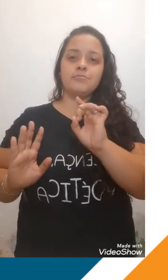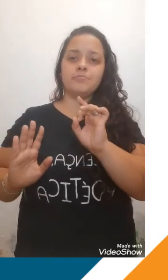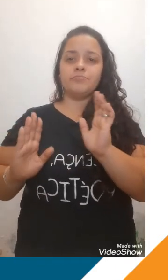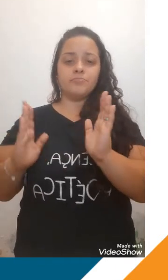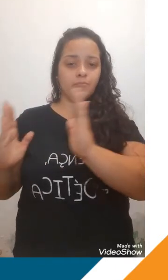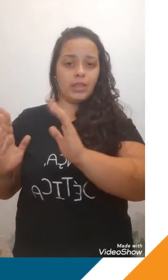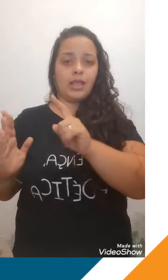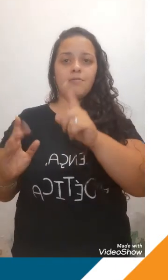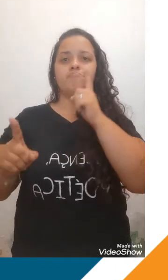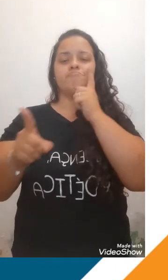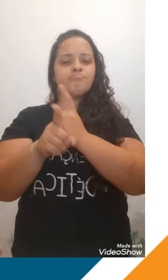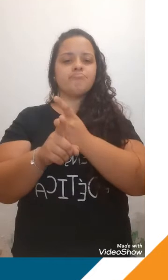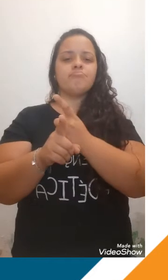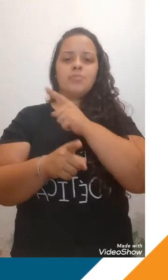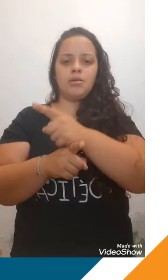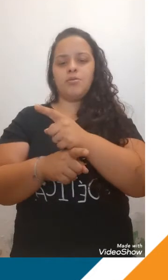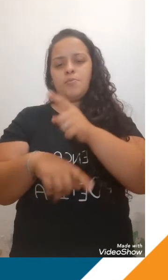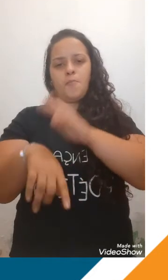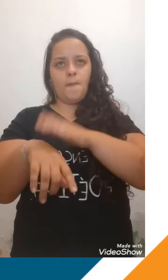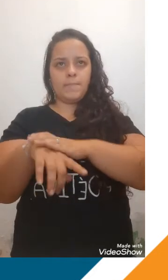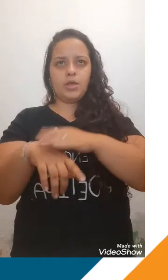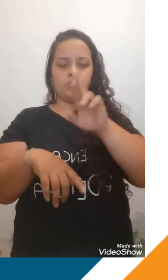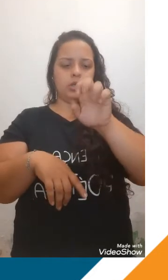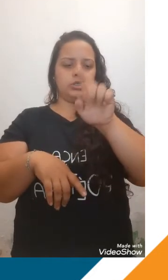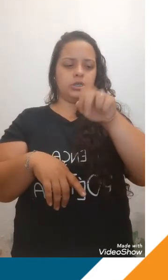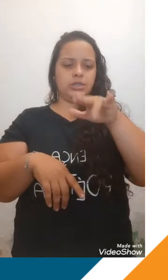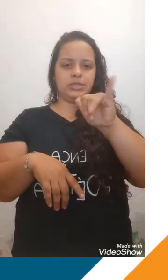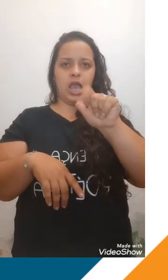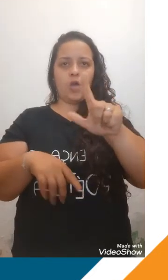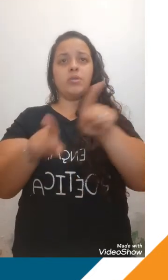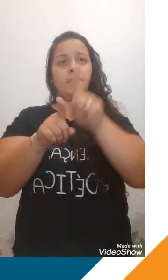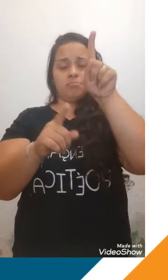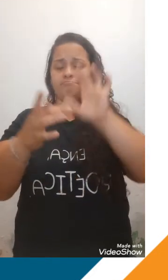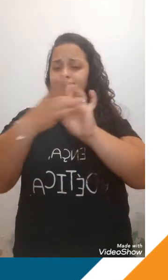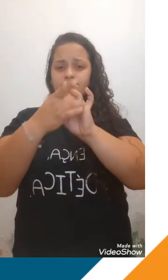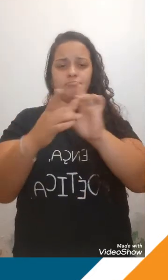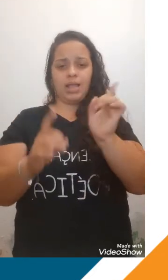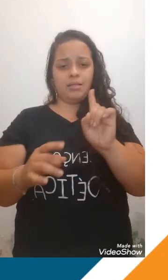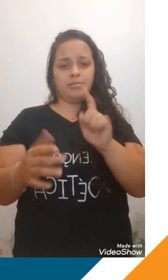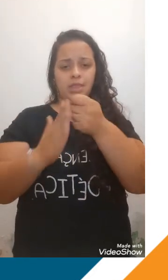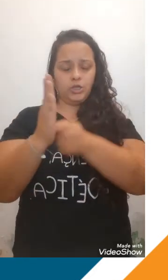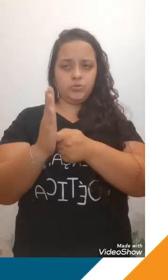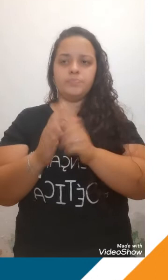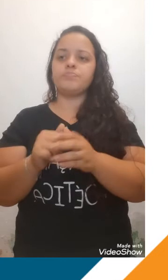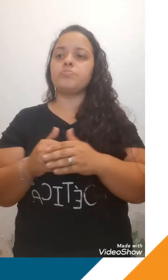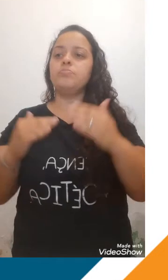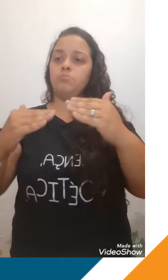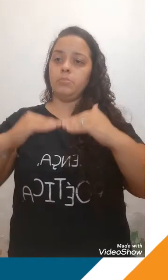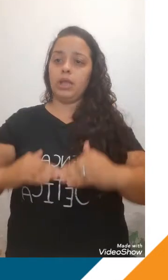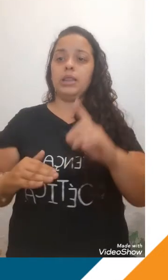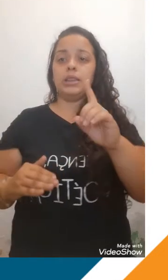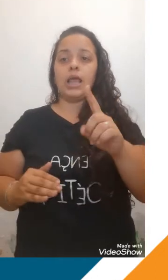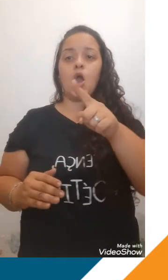gente identifica e caracteriza no período regencial e também no texto que está sendo abordado na questão. Letra